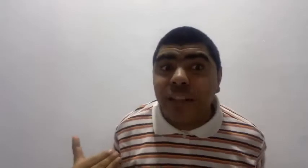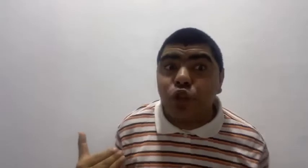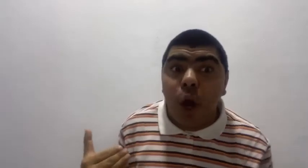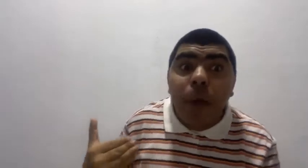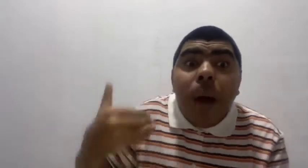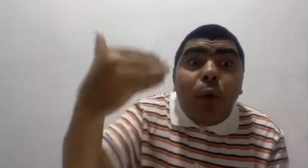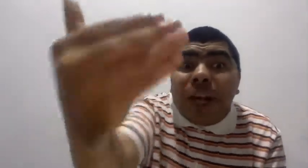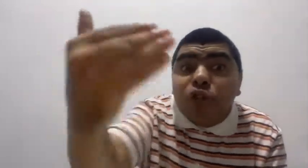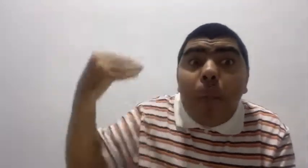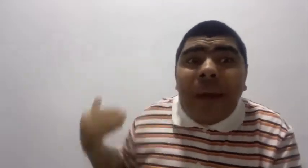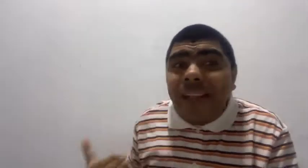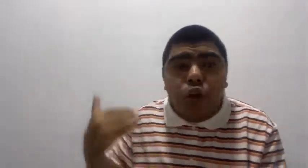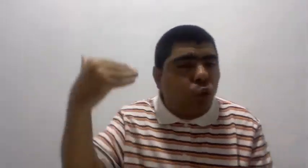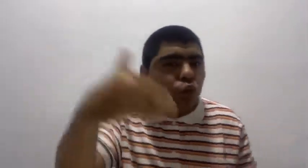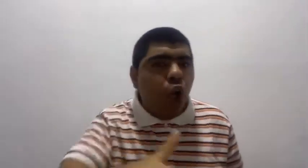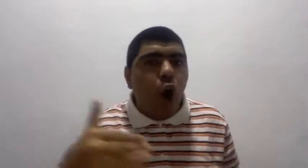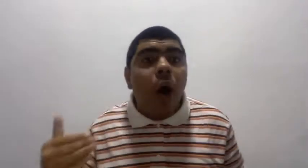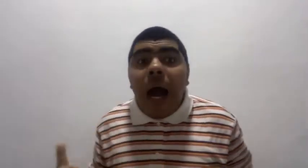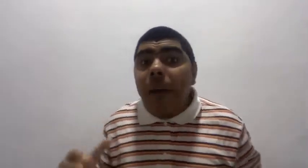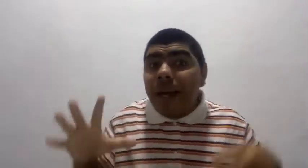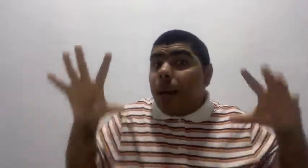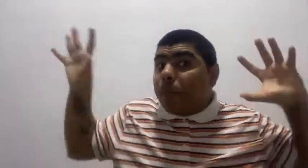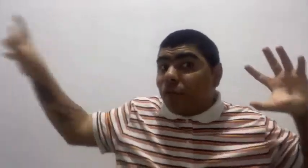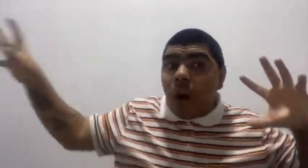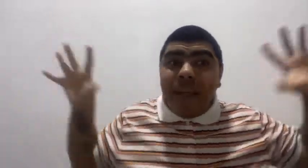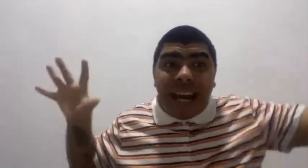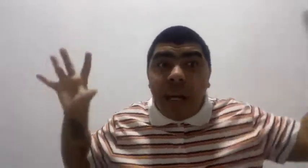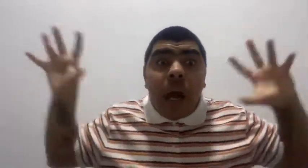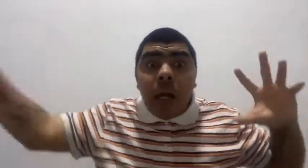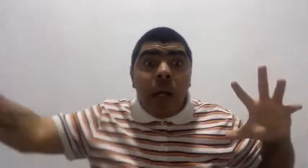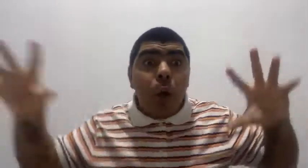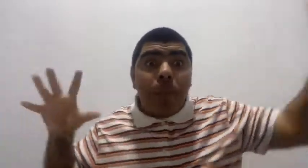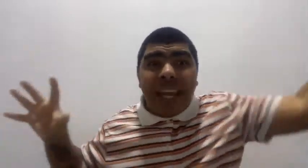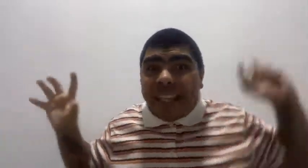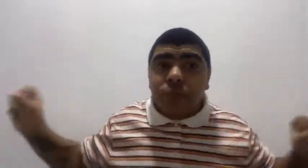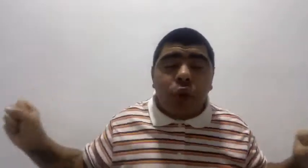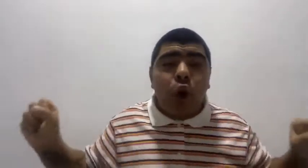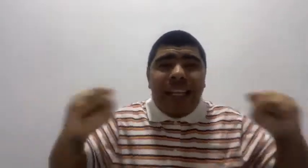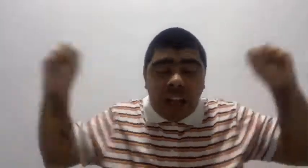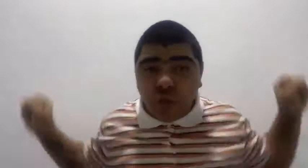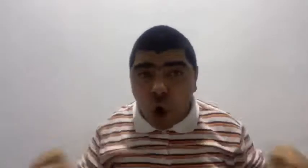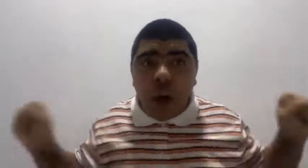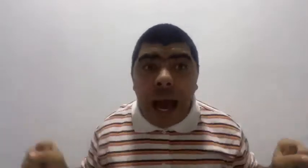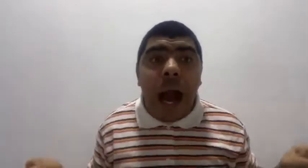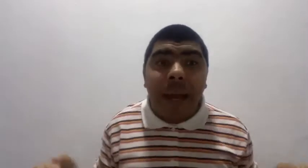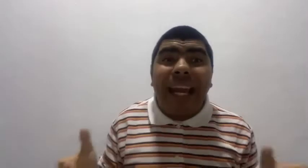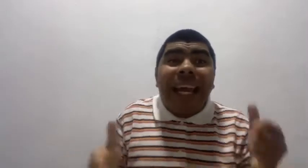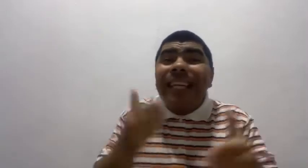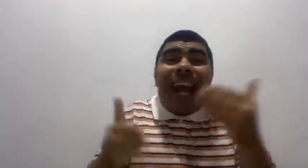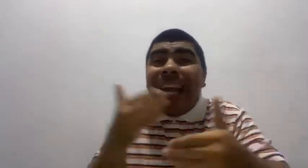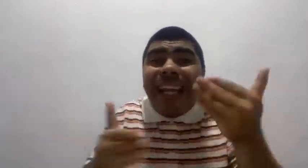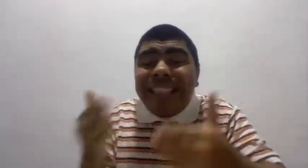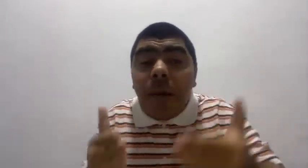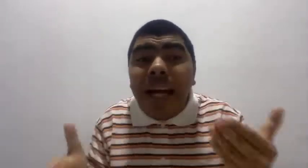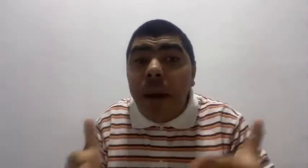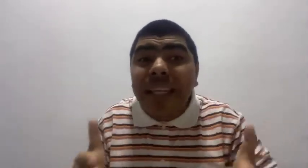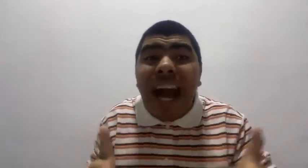atención. Por eso Pedro se hundió, amén, empezó a mirar los vientos y las olas, amén, y ya que él estaba